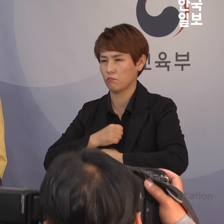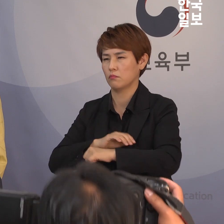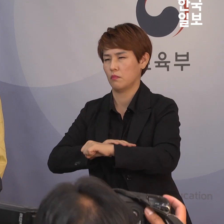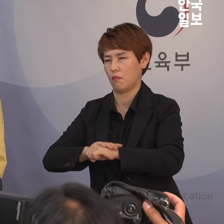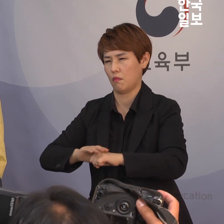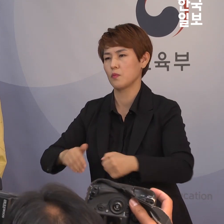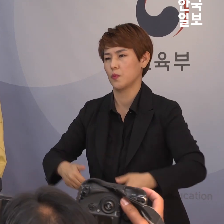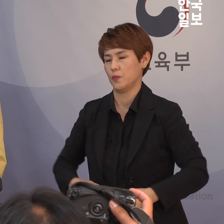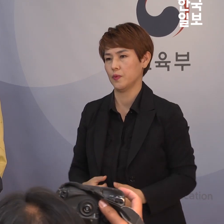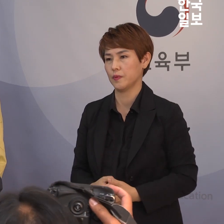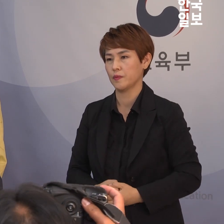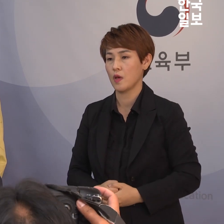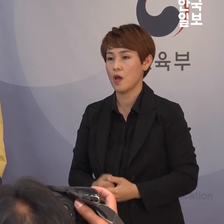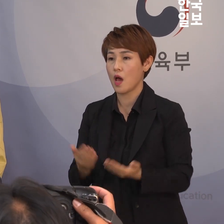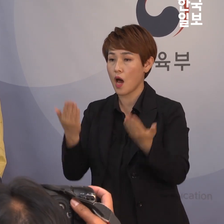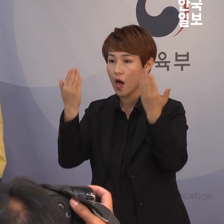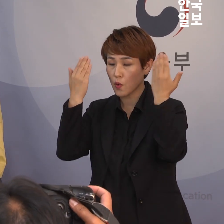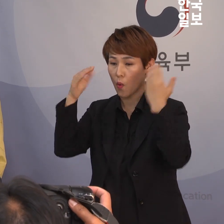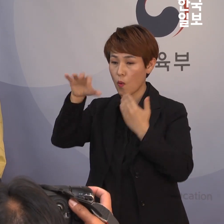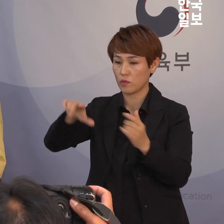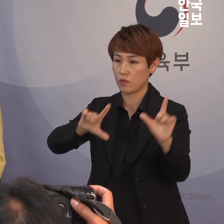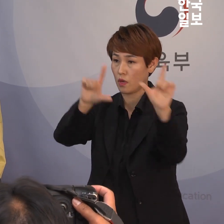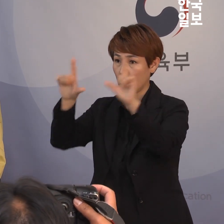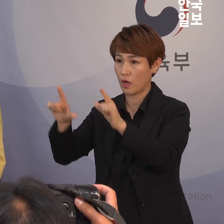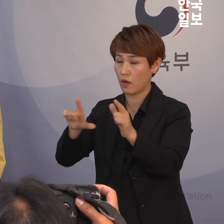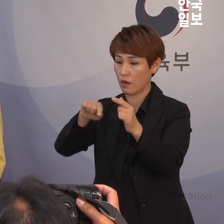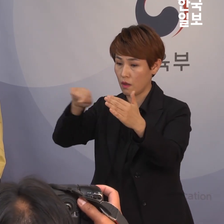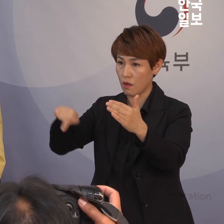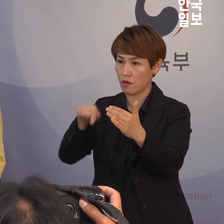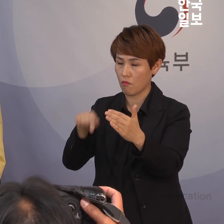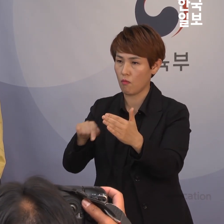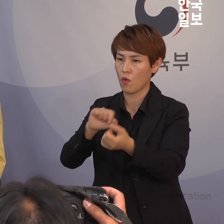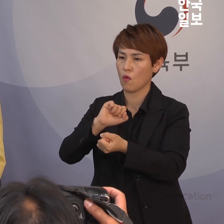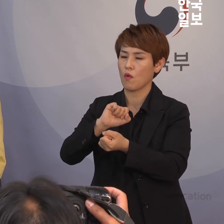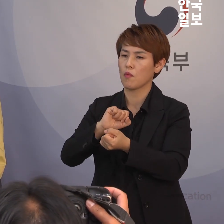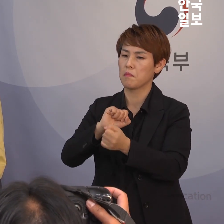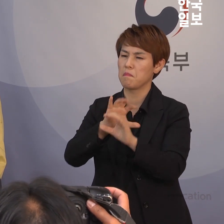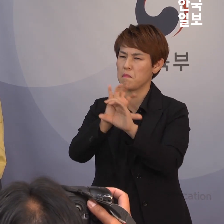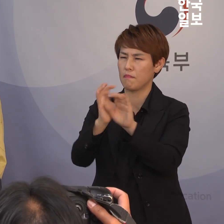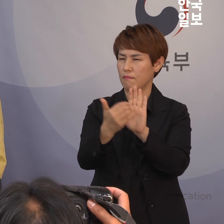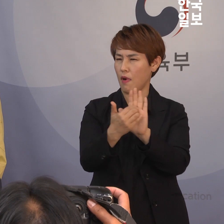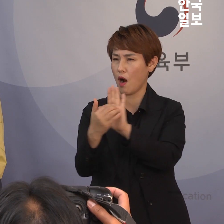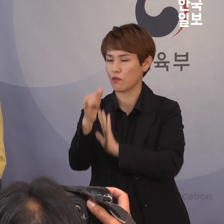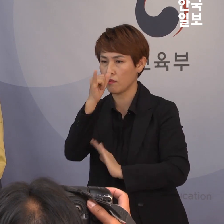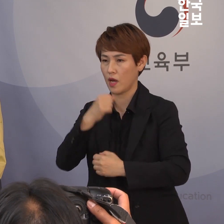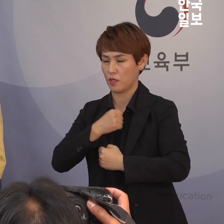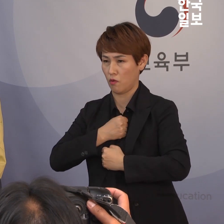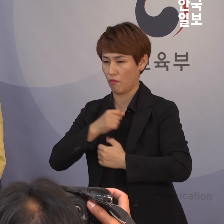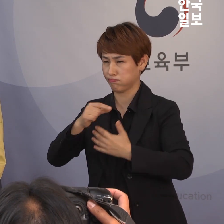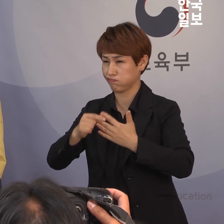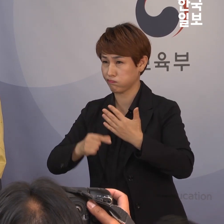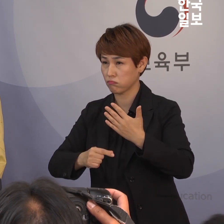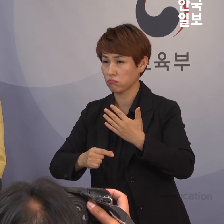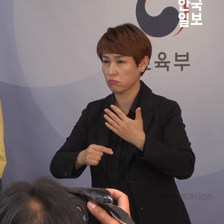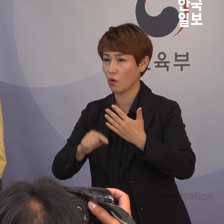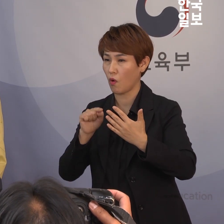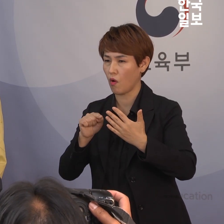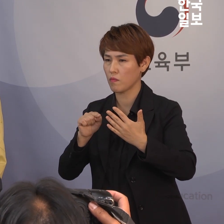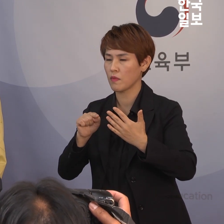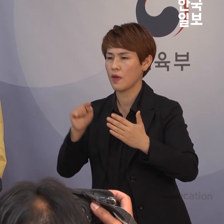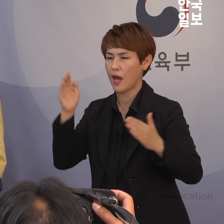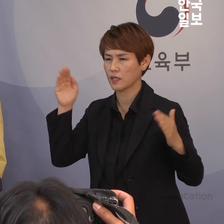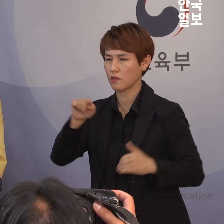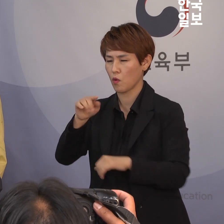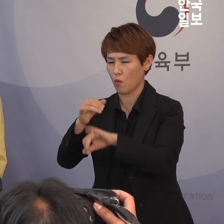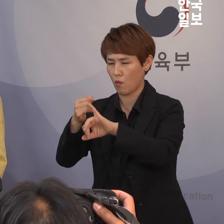것입니다. 학교 일상생활에서의 코로나19 안전수칙은 특히 우리 학생들이